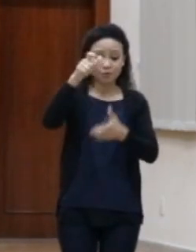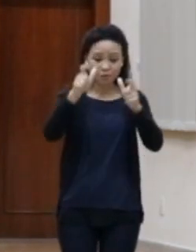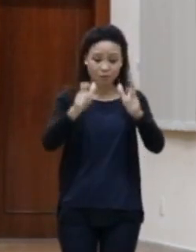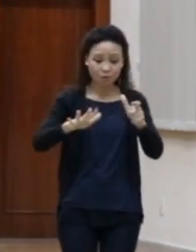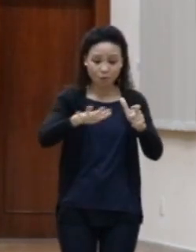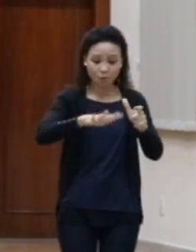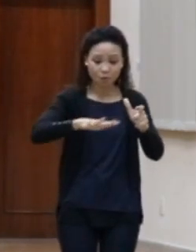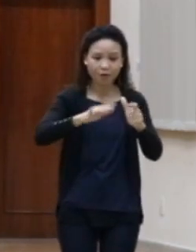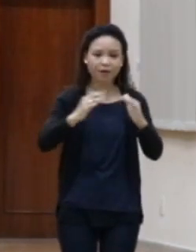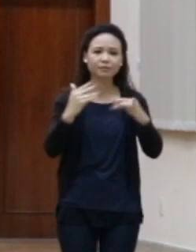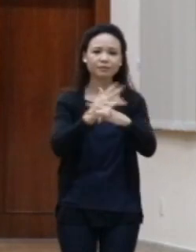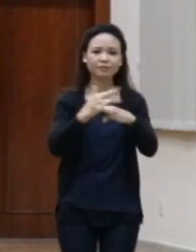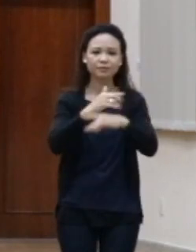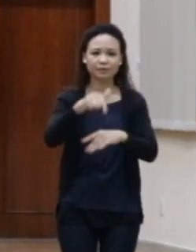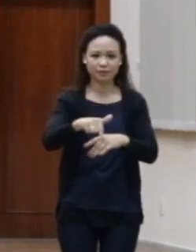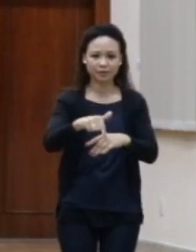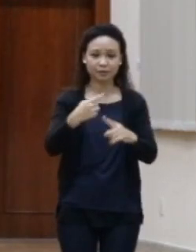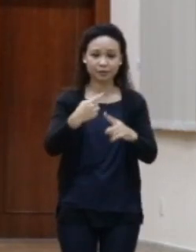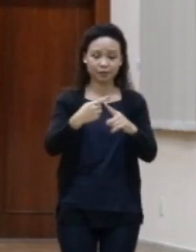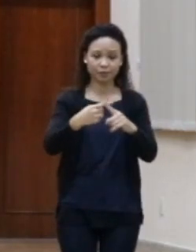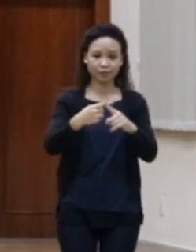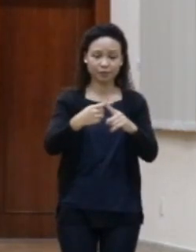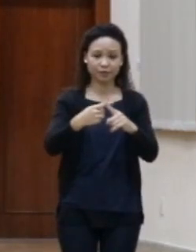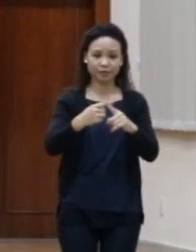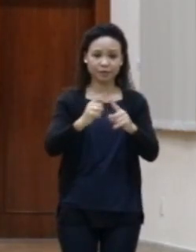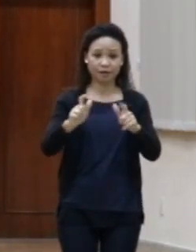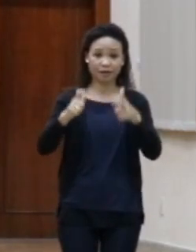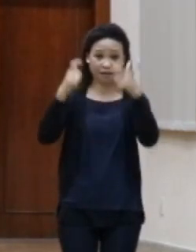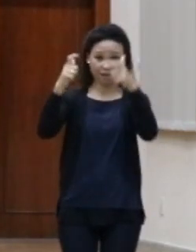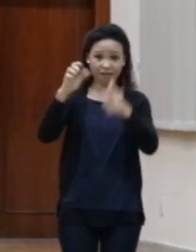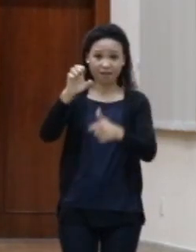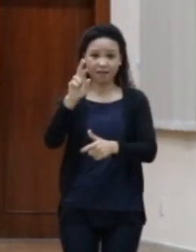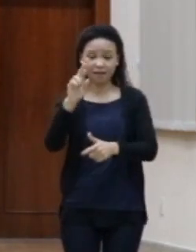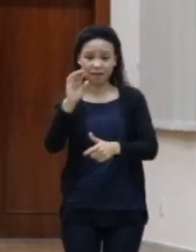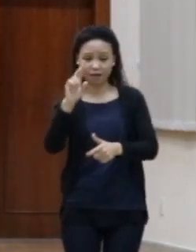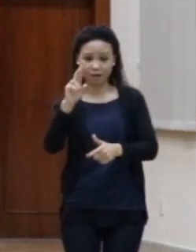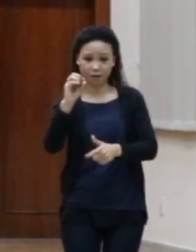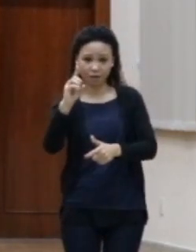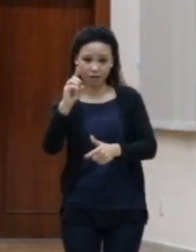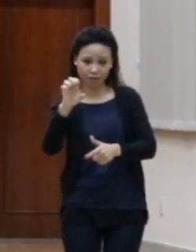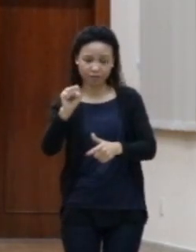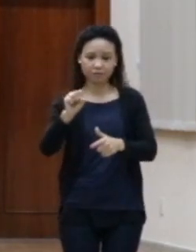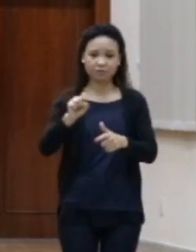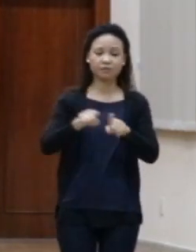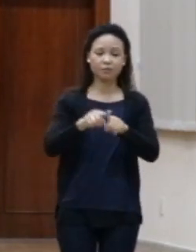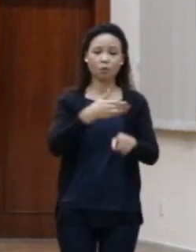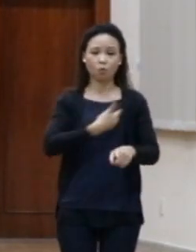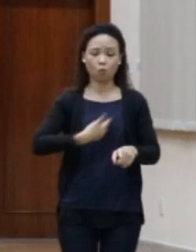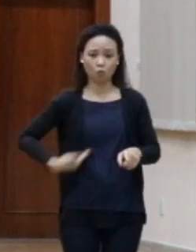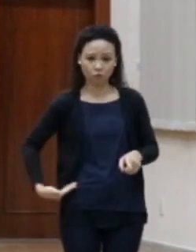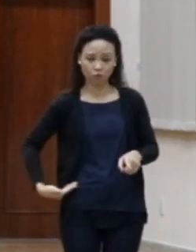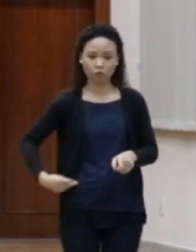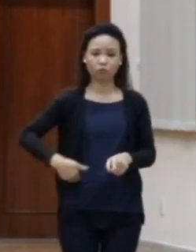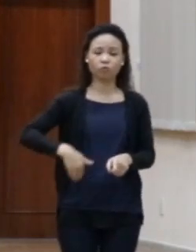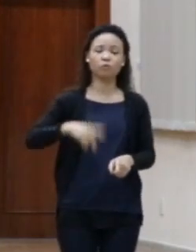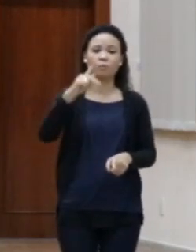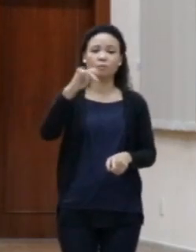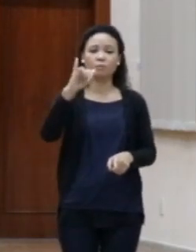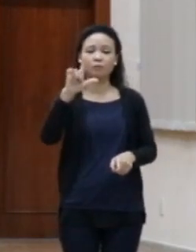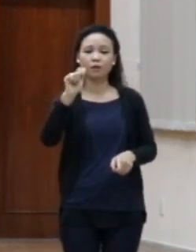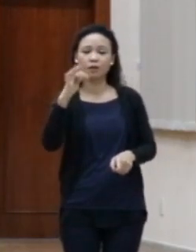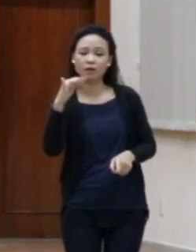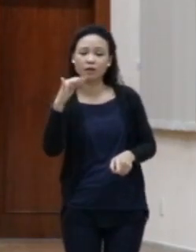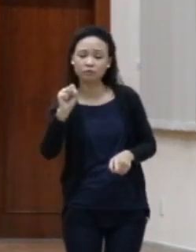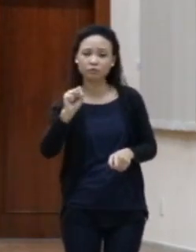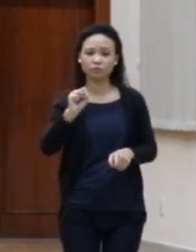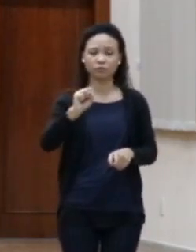cidade, pois Herodes Antipas, o governador Pôncio Pilato, ou seja, os gentios e o povo de